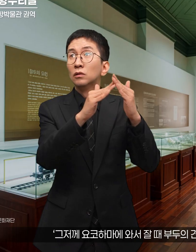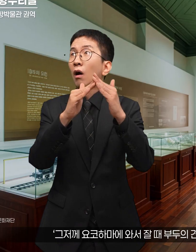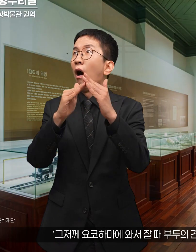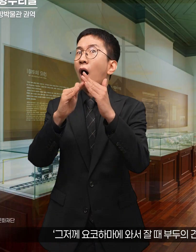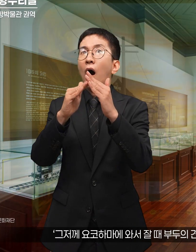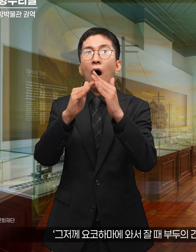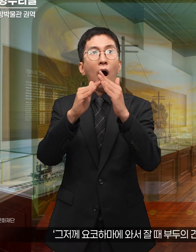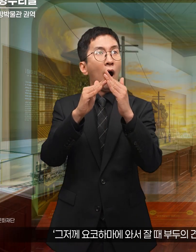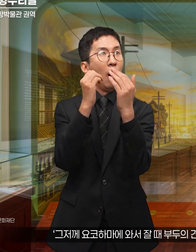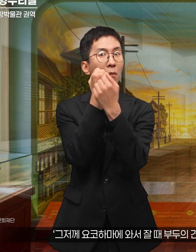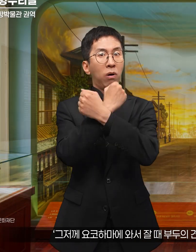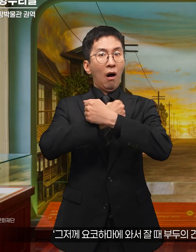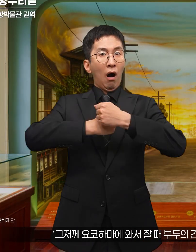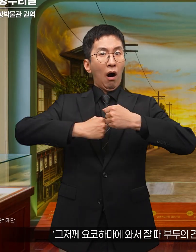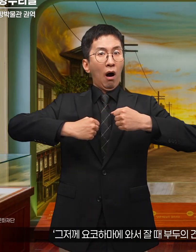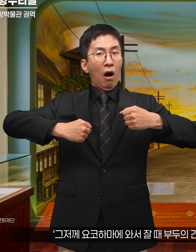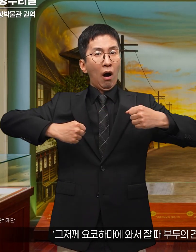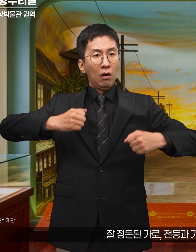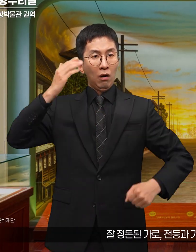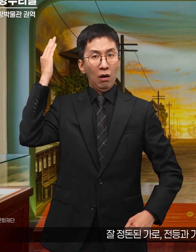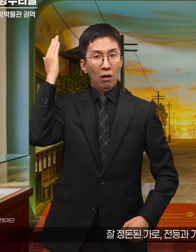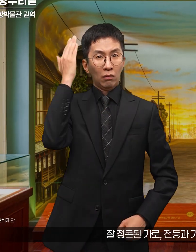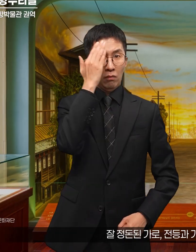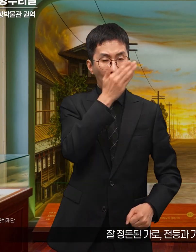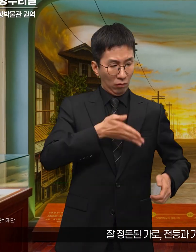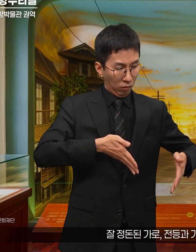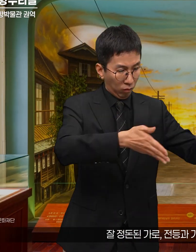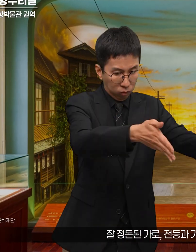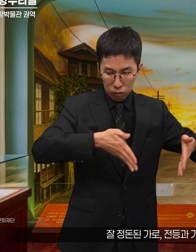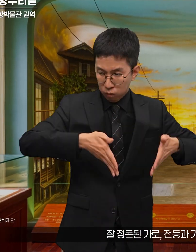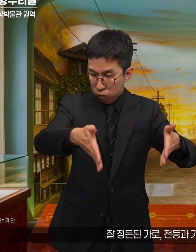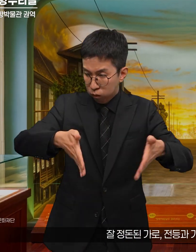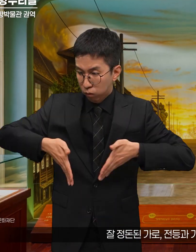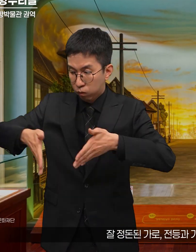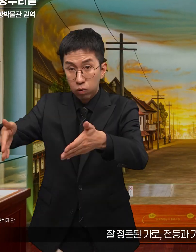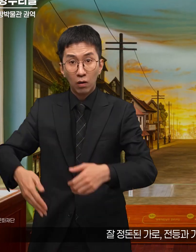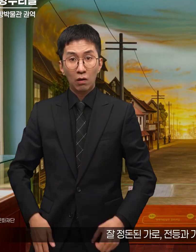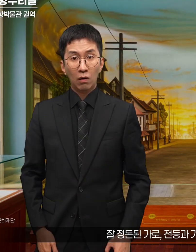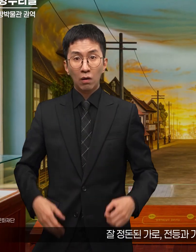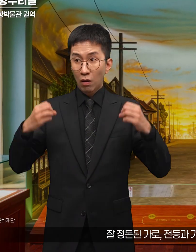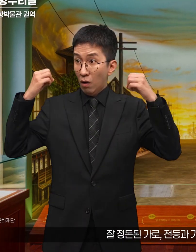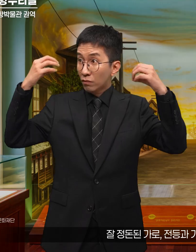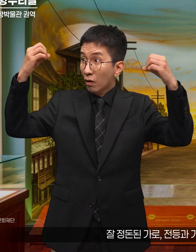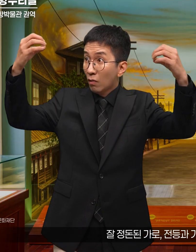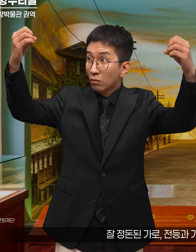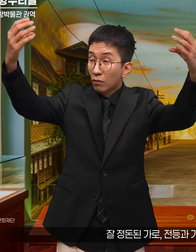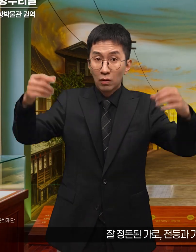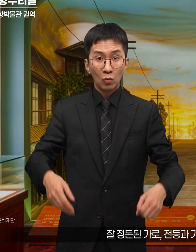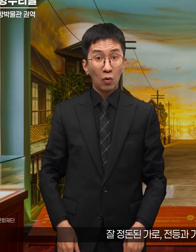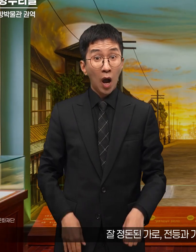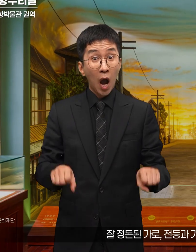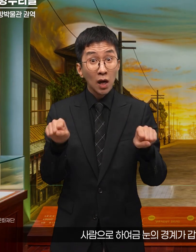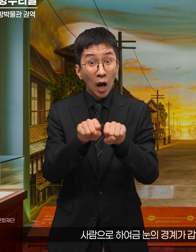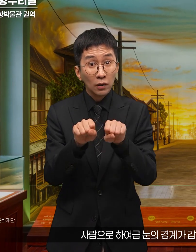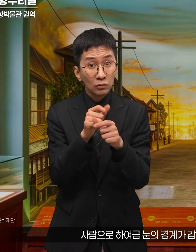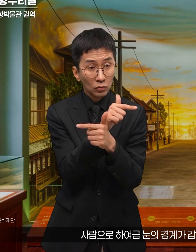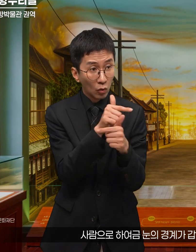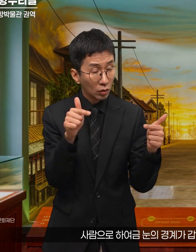집이 높고 큰 것, 잘 정돈된 가로, 전등과 가스 등의 연결이 사람으로